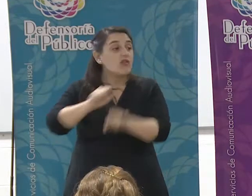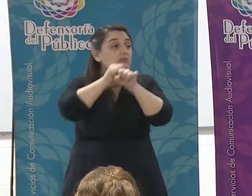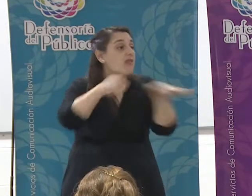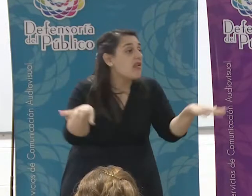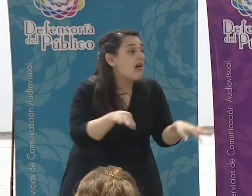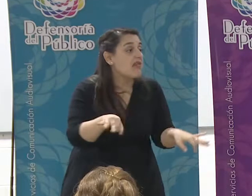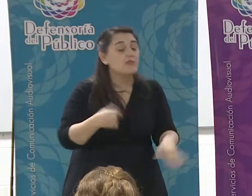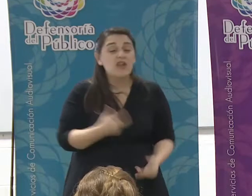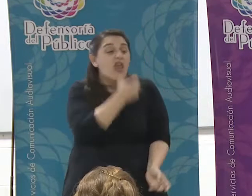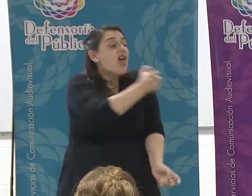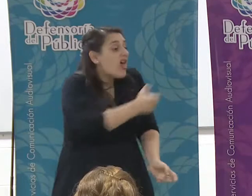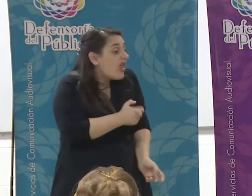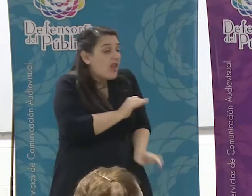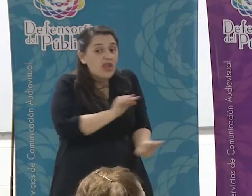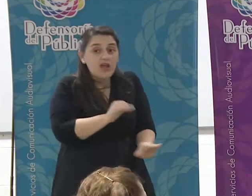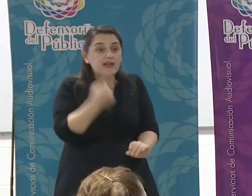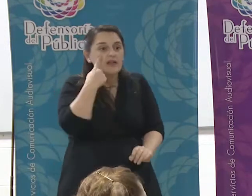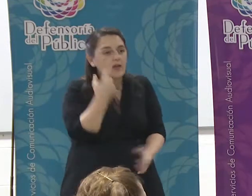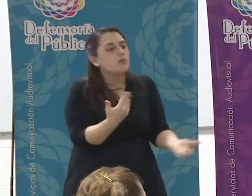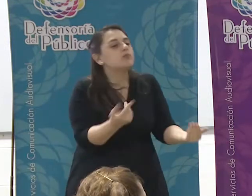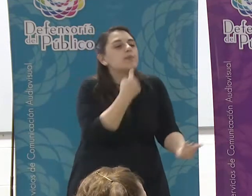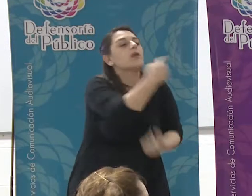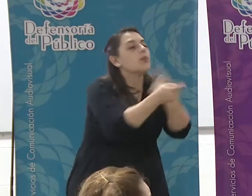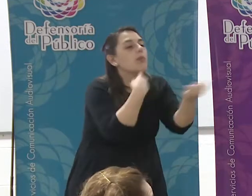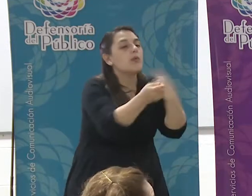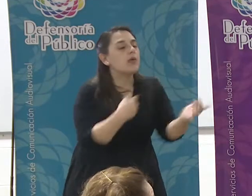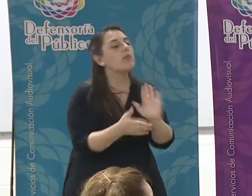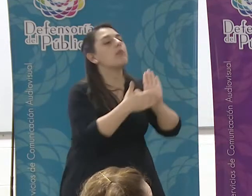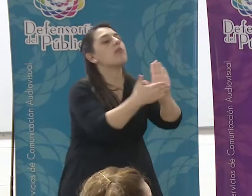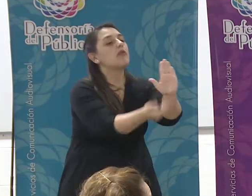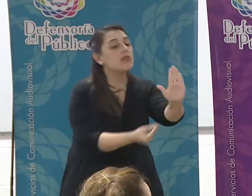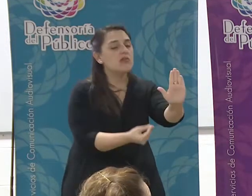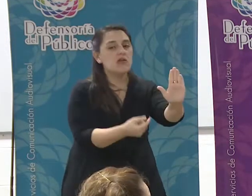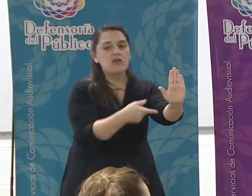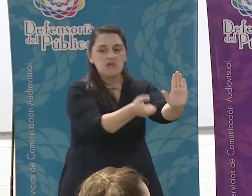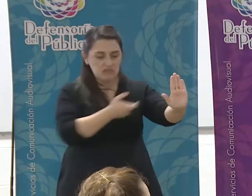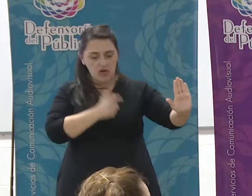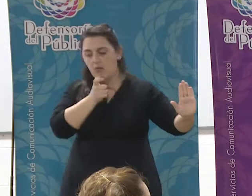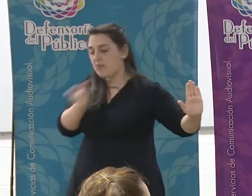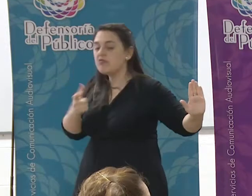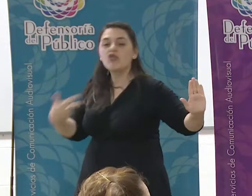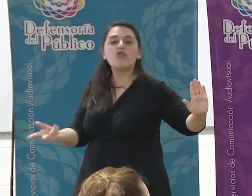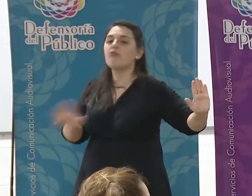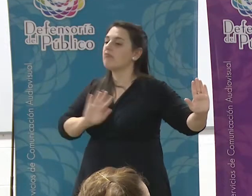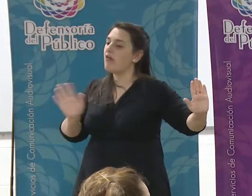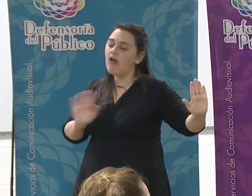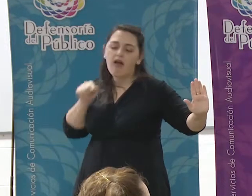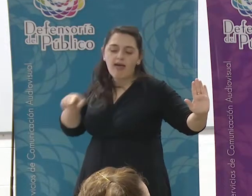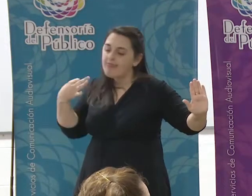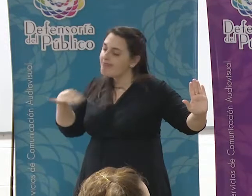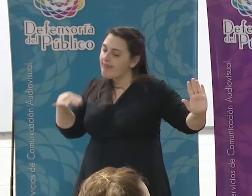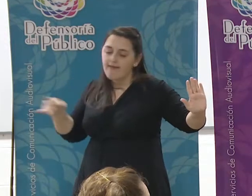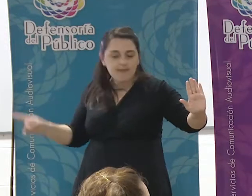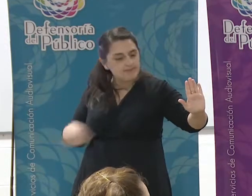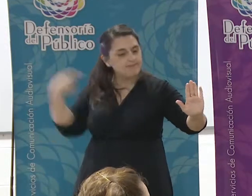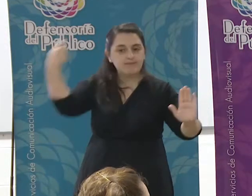una nota a la Intendencia y nos contestaron que no había una excepción para esto, no había una excepción ni siquiera para